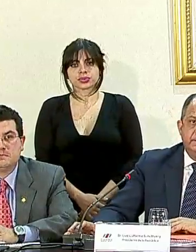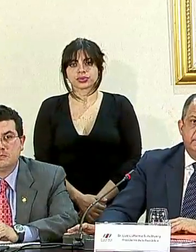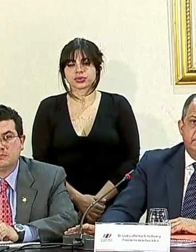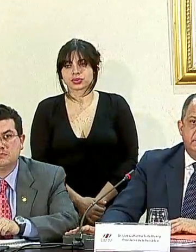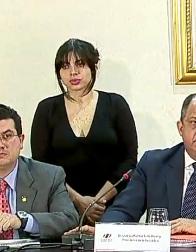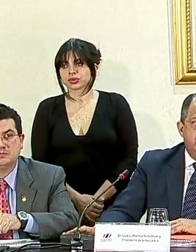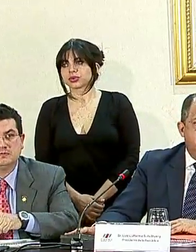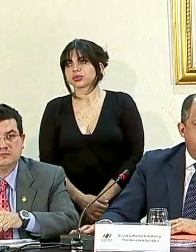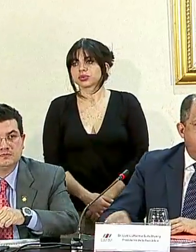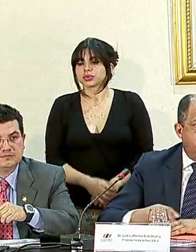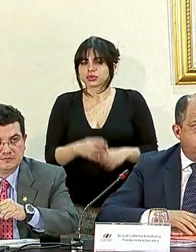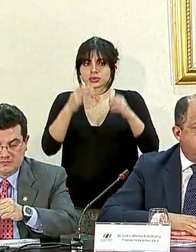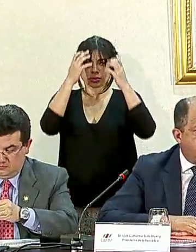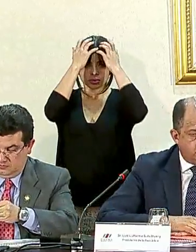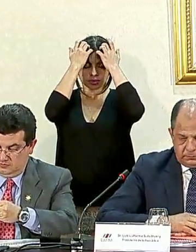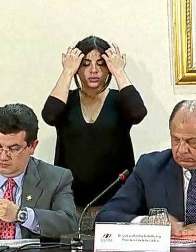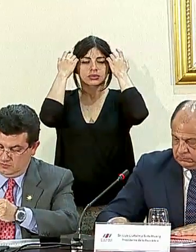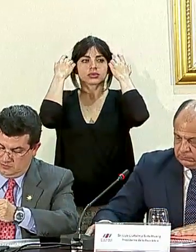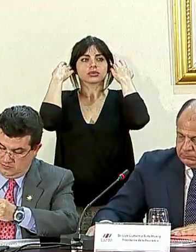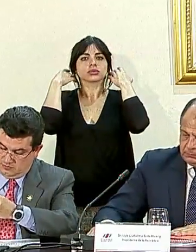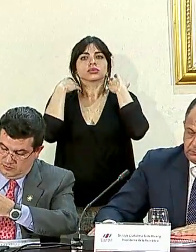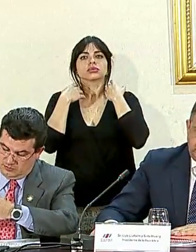Don Gerardo, por favor.